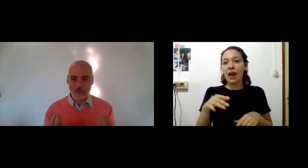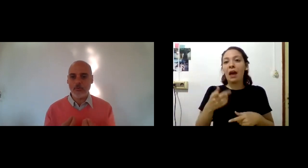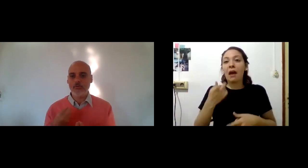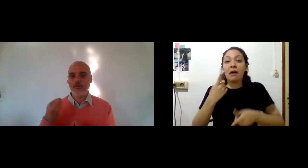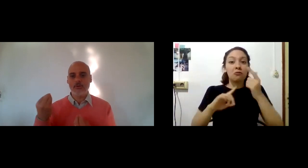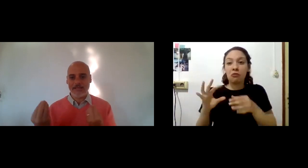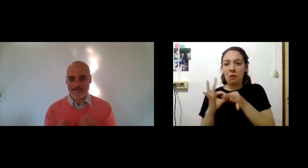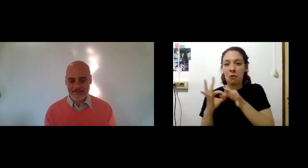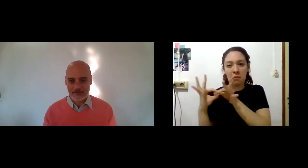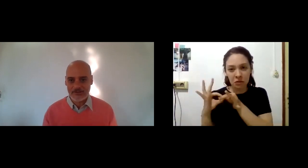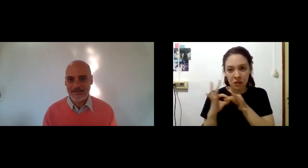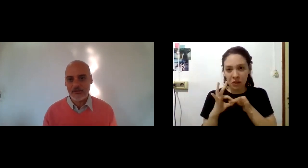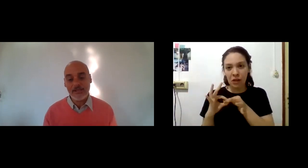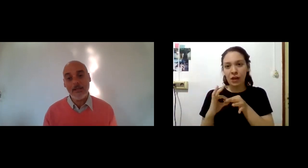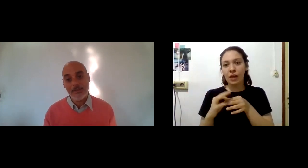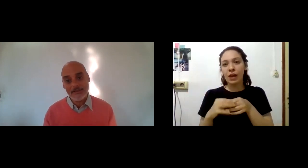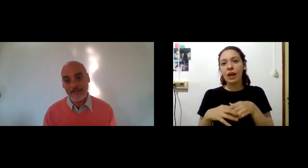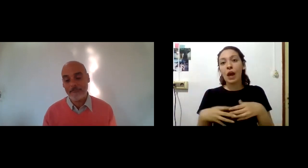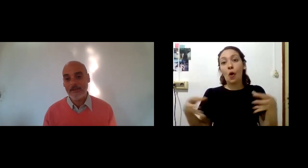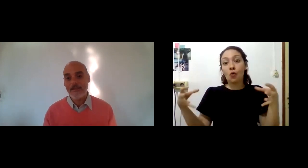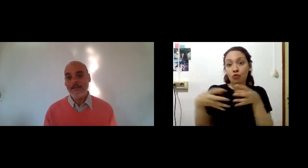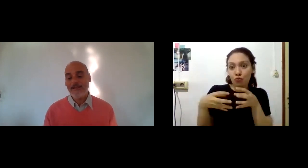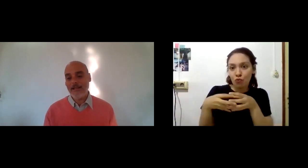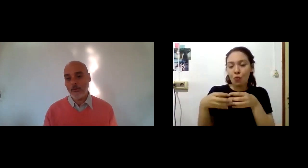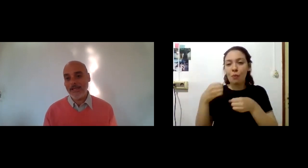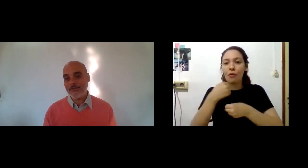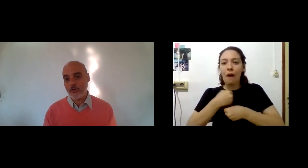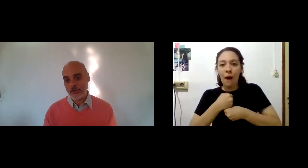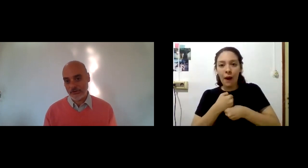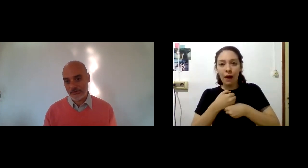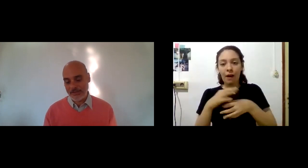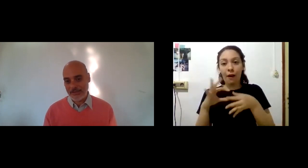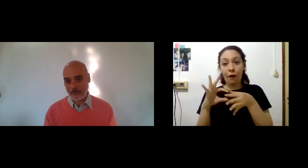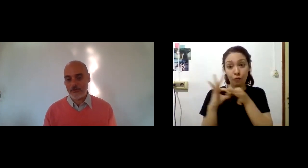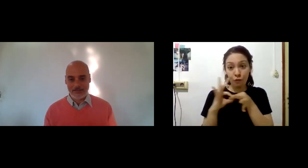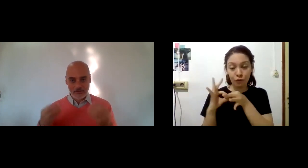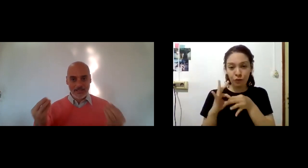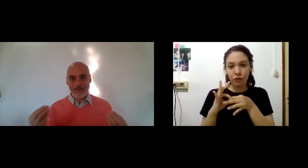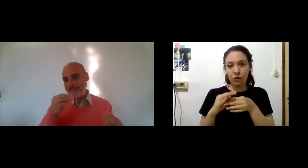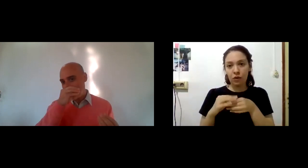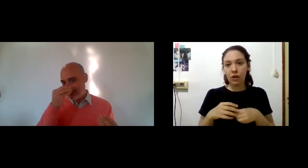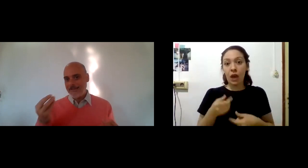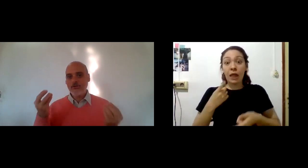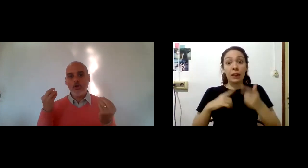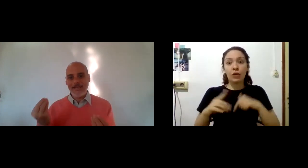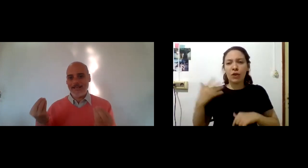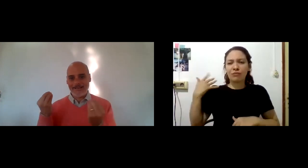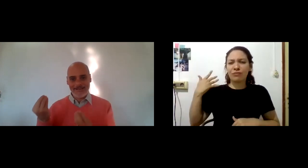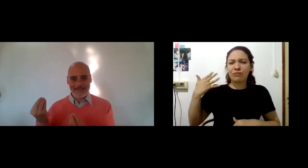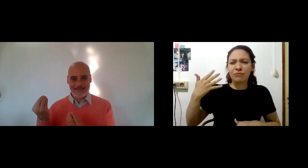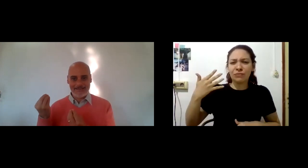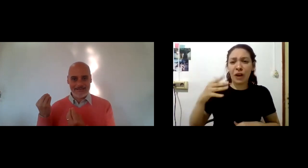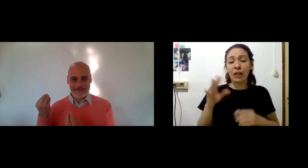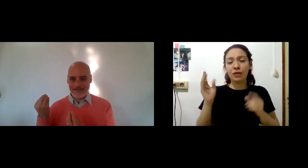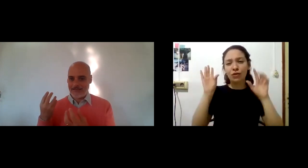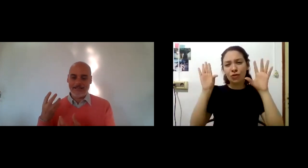trabajo conjunto importante, etc. Entonces históricamente la escuela de sordos, o sea, históricamente toda la